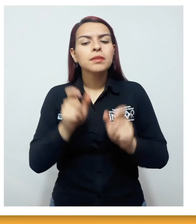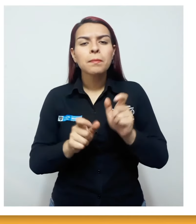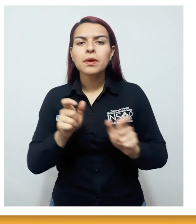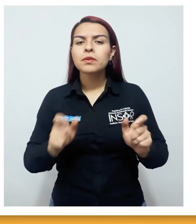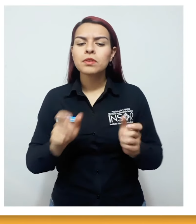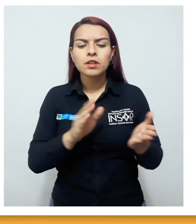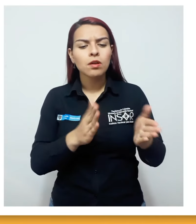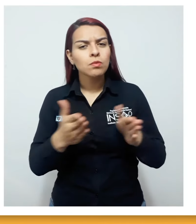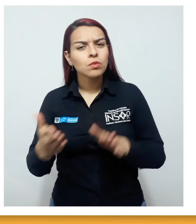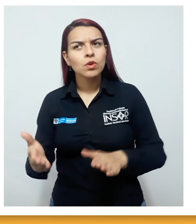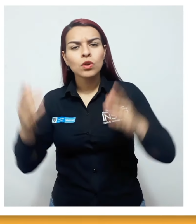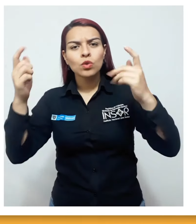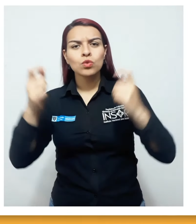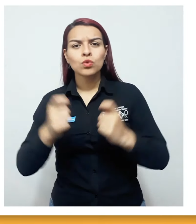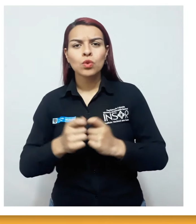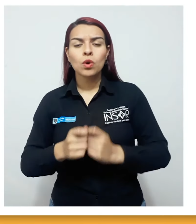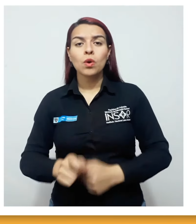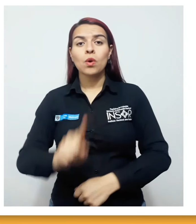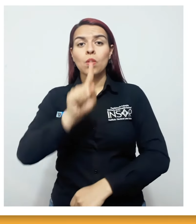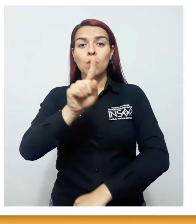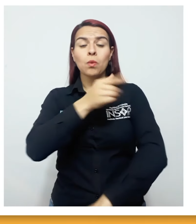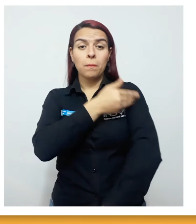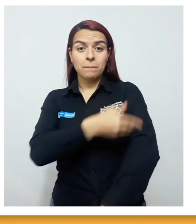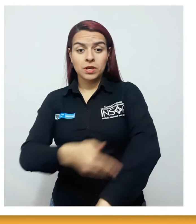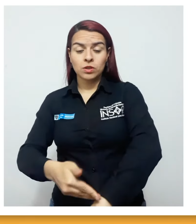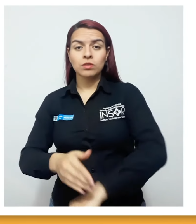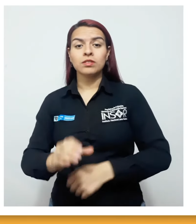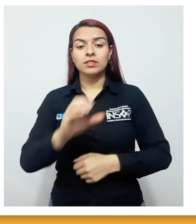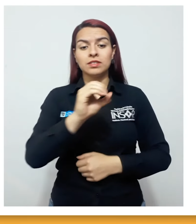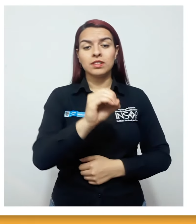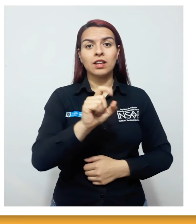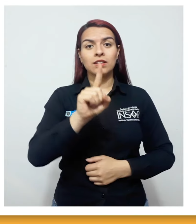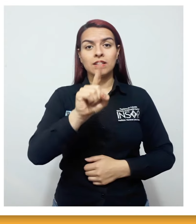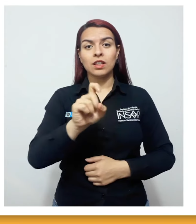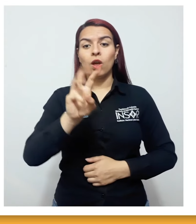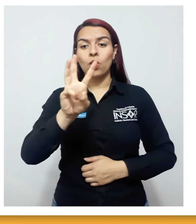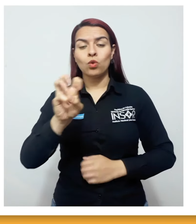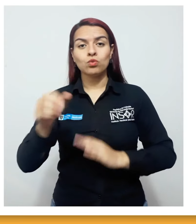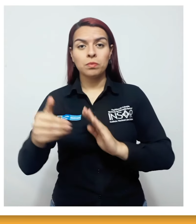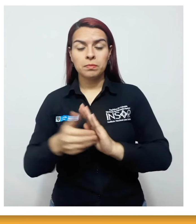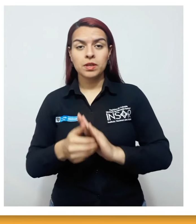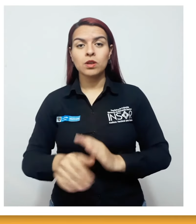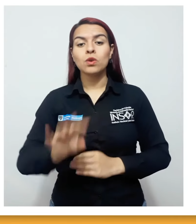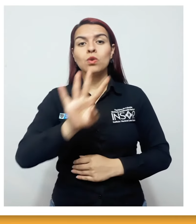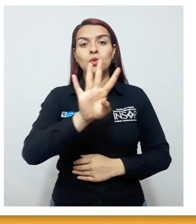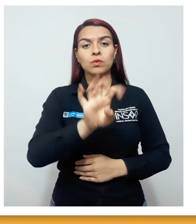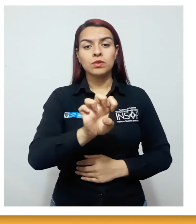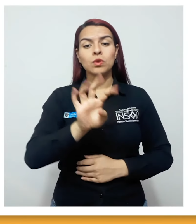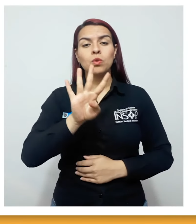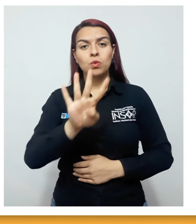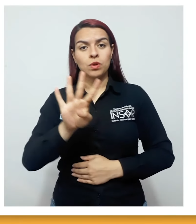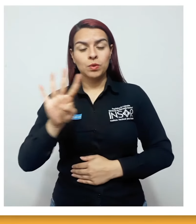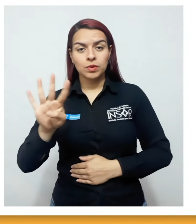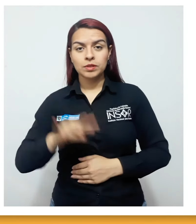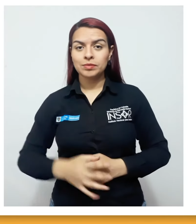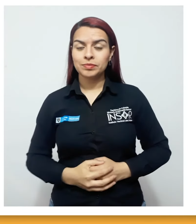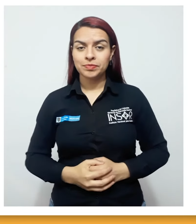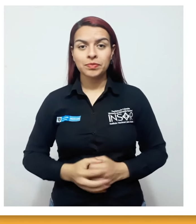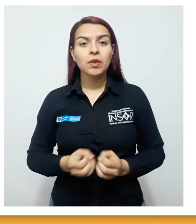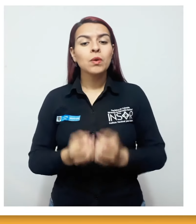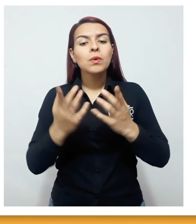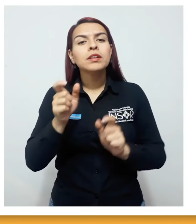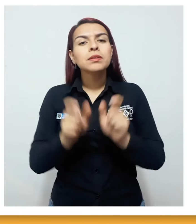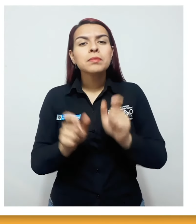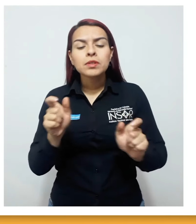Número de personas muertas, 1,068,944.